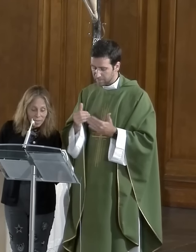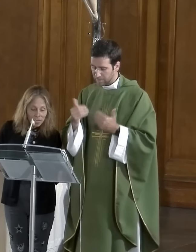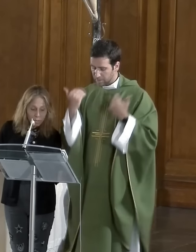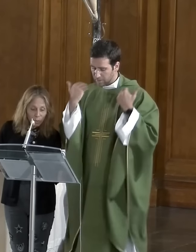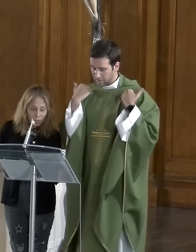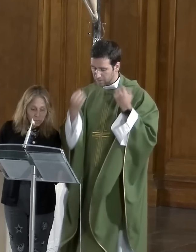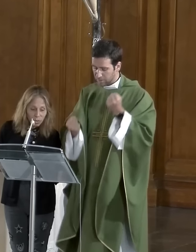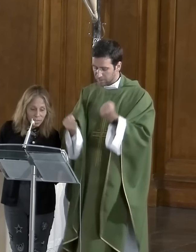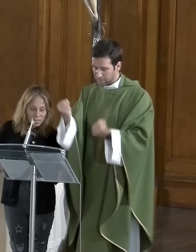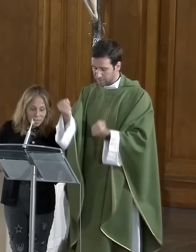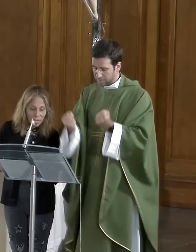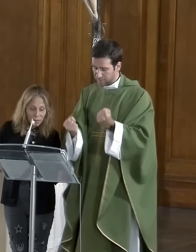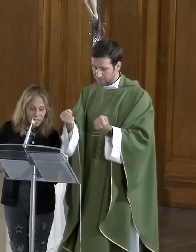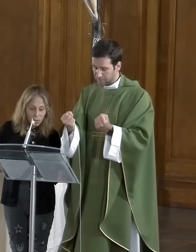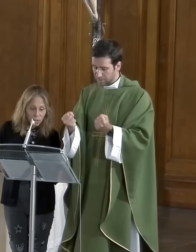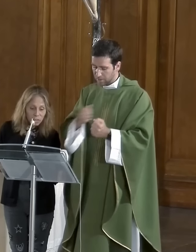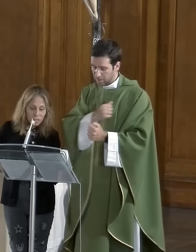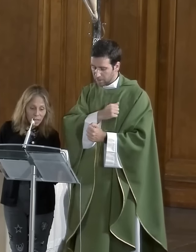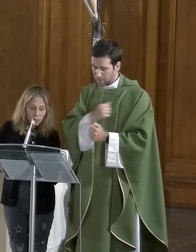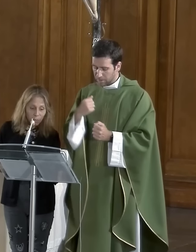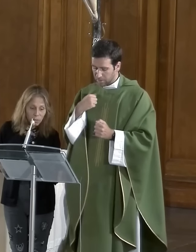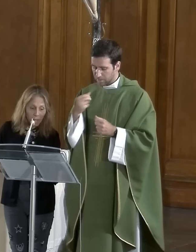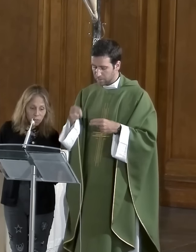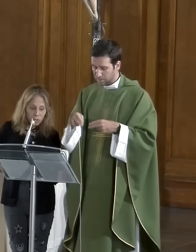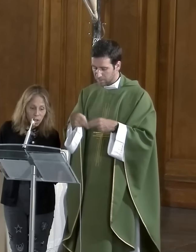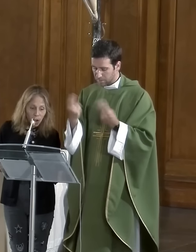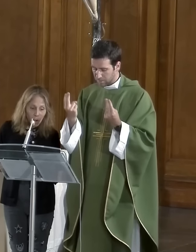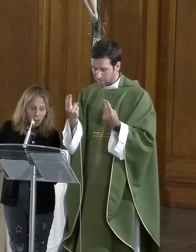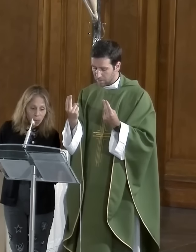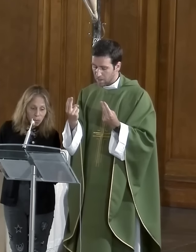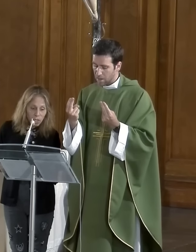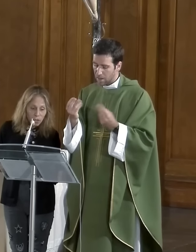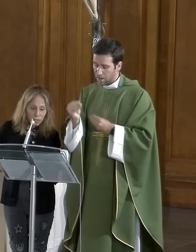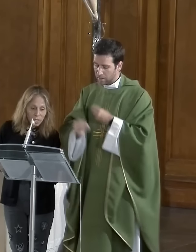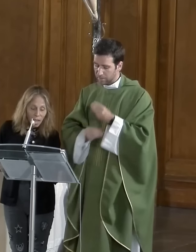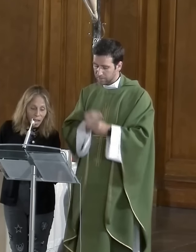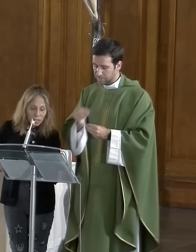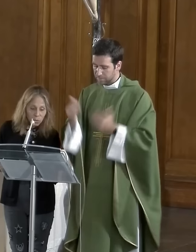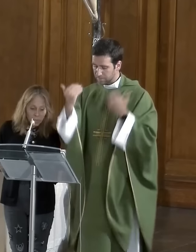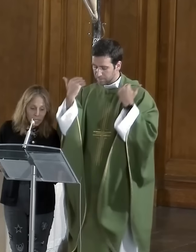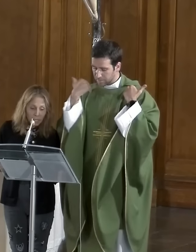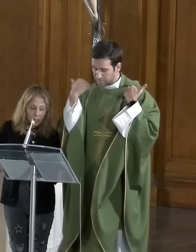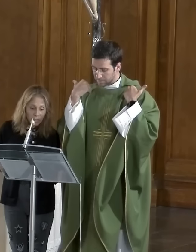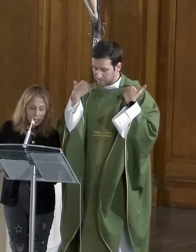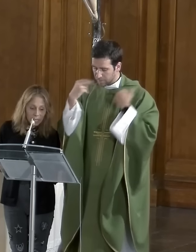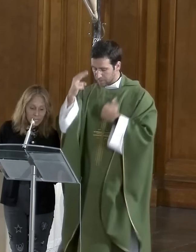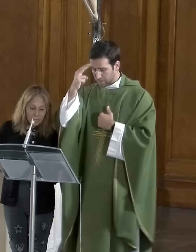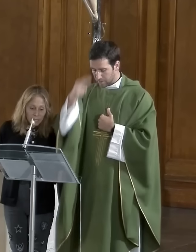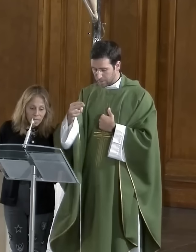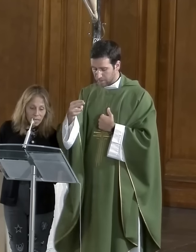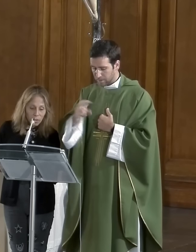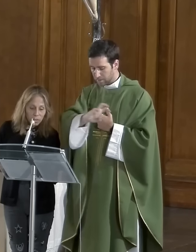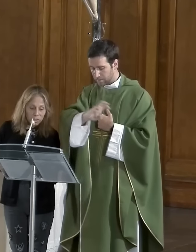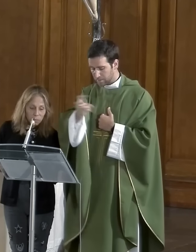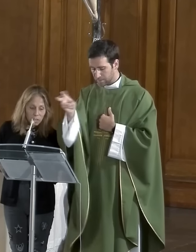Para que los conductores de vehículos, tanto privados como públicos, actúen con sensatez y con respeto a